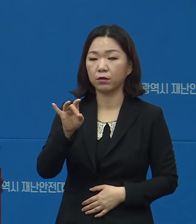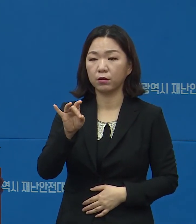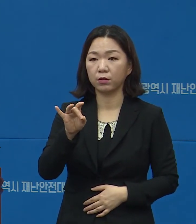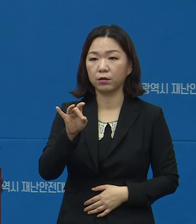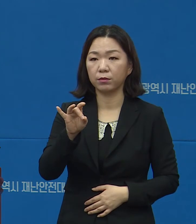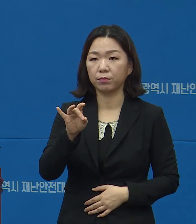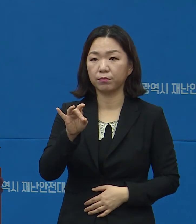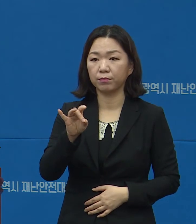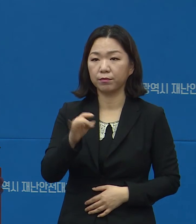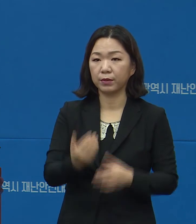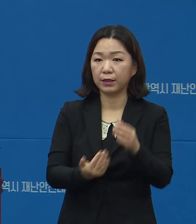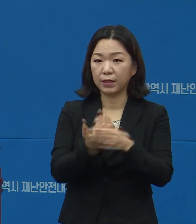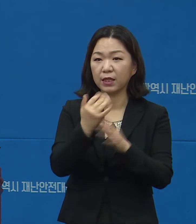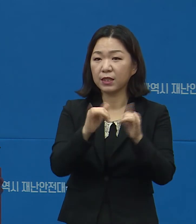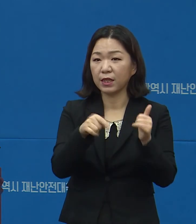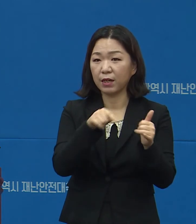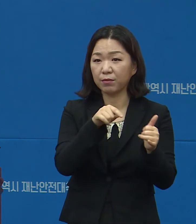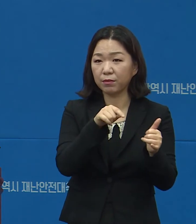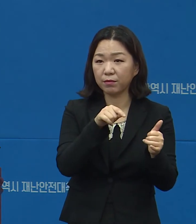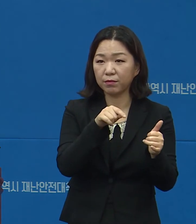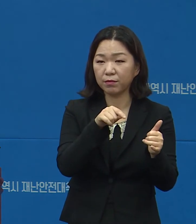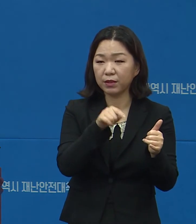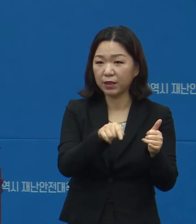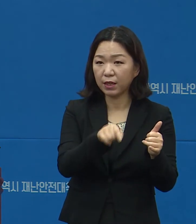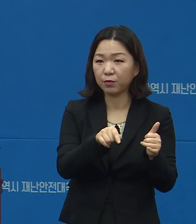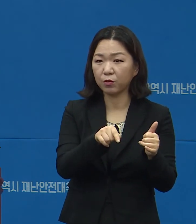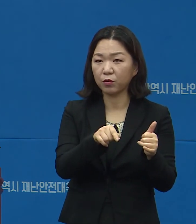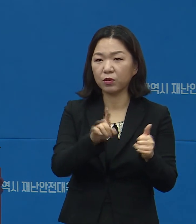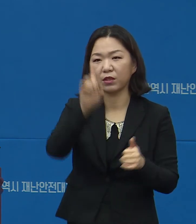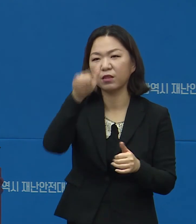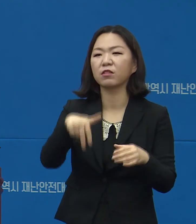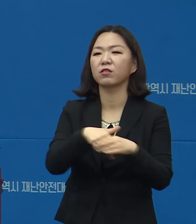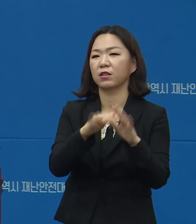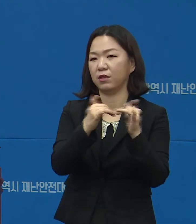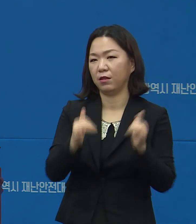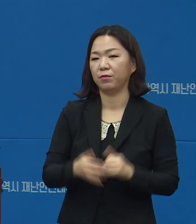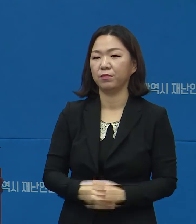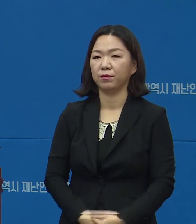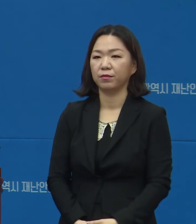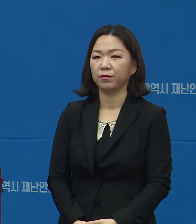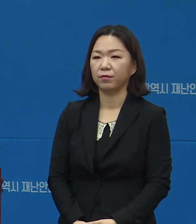파악하고 있는 이분 역시 신천지 교인입니다. 네, 간단하게 이렇게 말씀드리겠습니다.